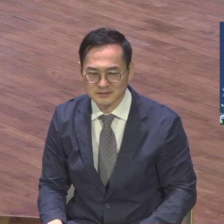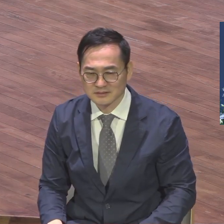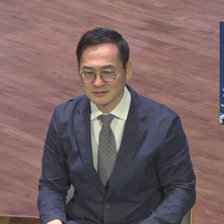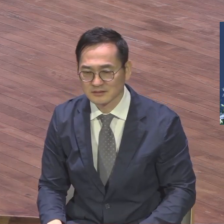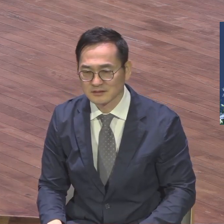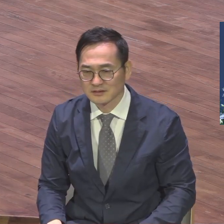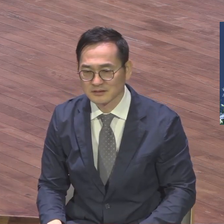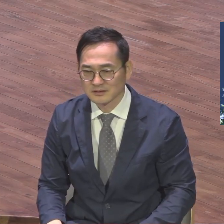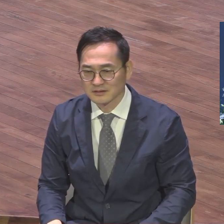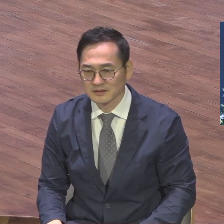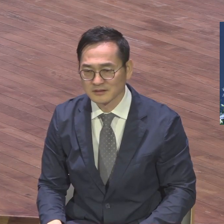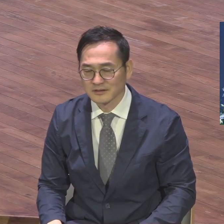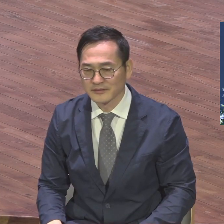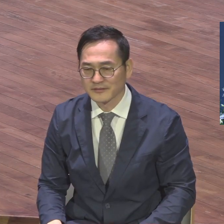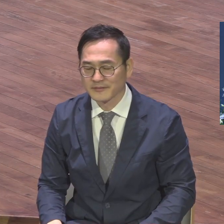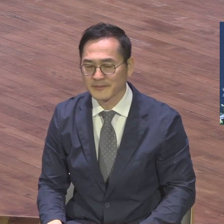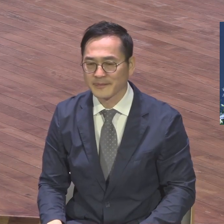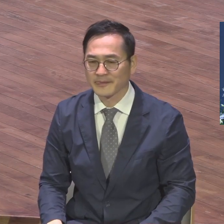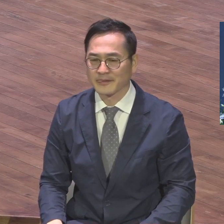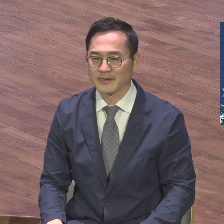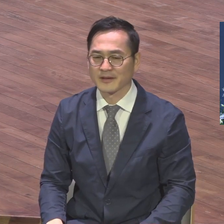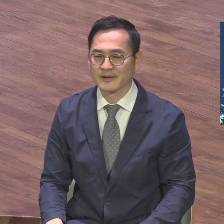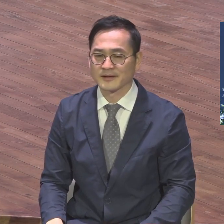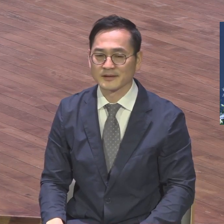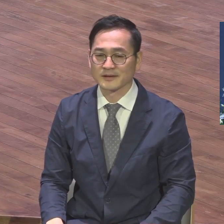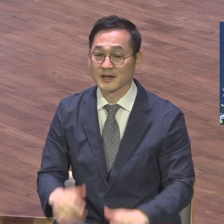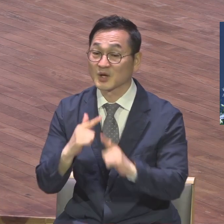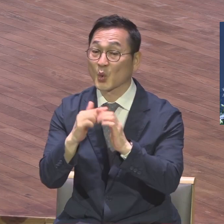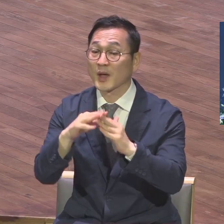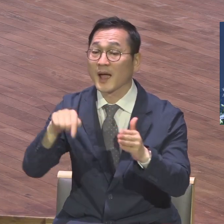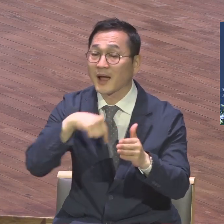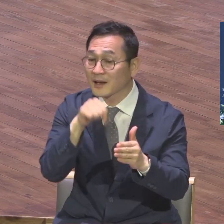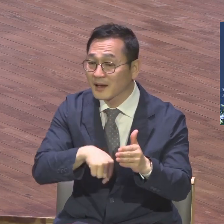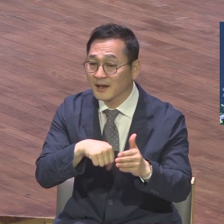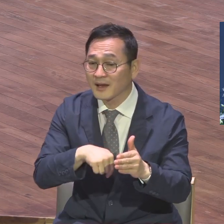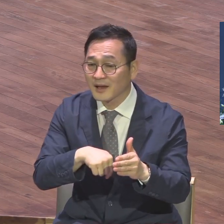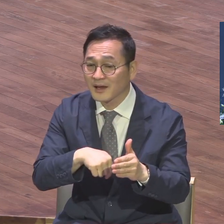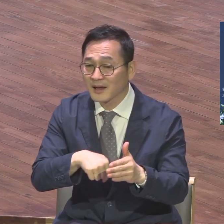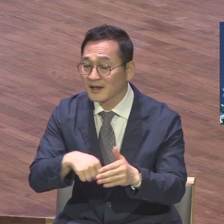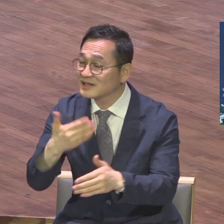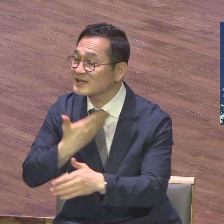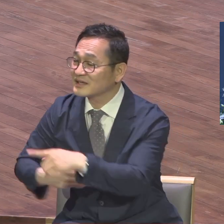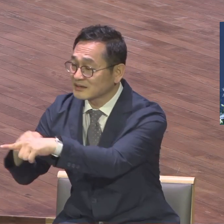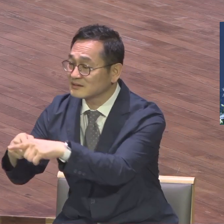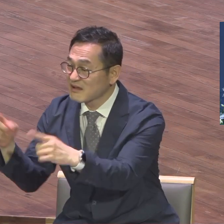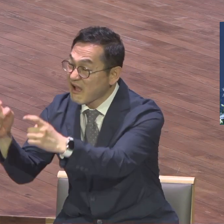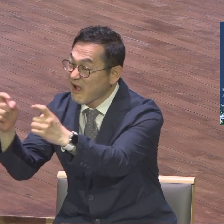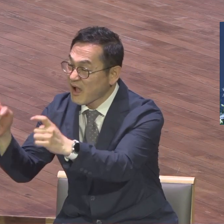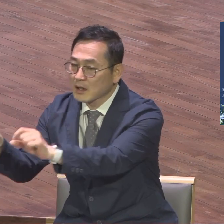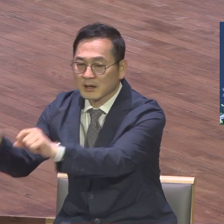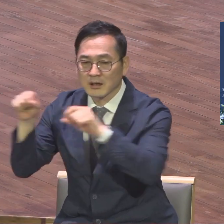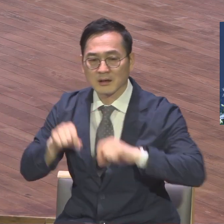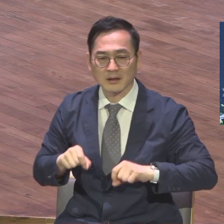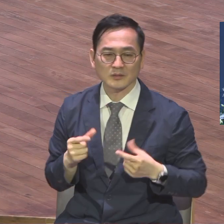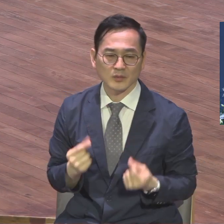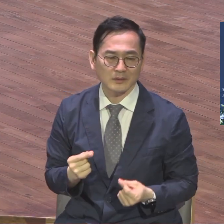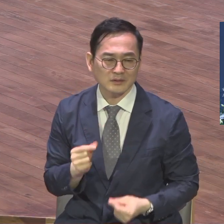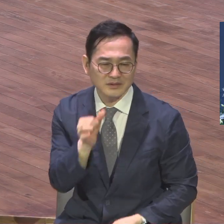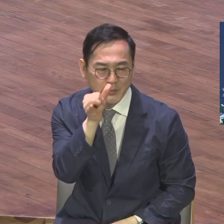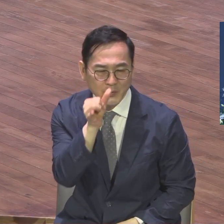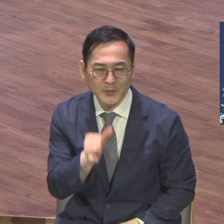싸우고 있었어요. 교회 안에서도 이런 제자들의 생각과 같은 부류들이